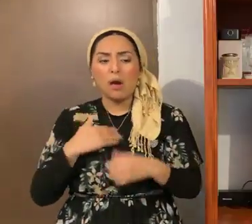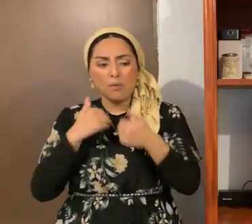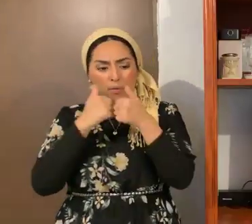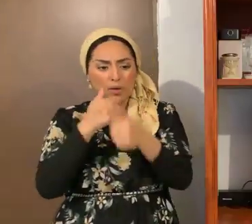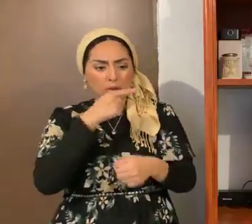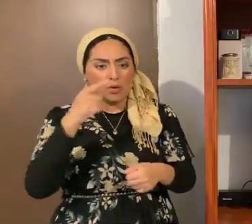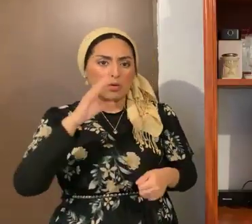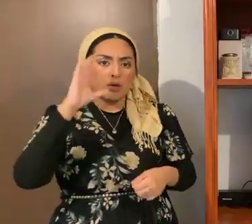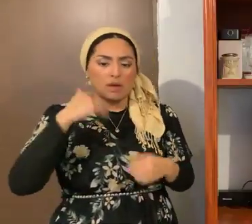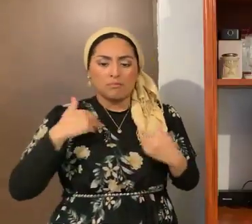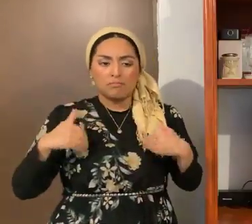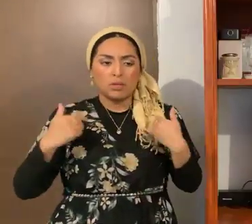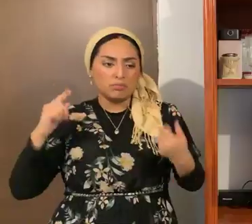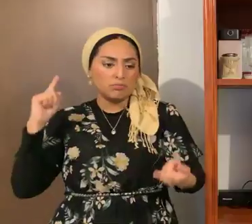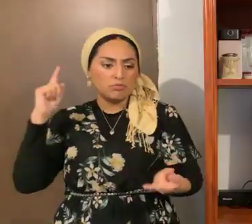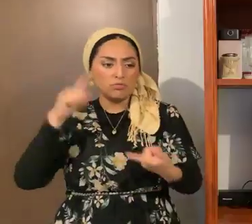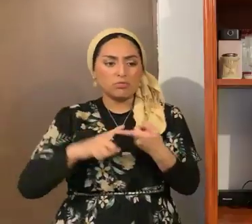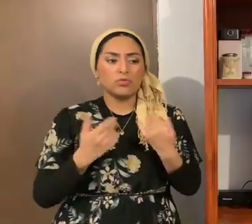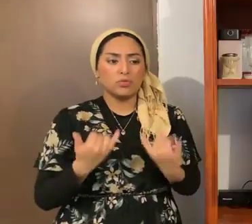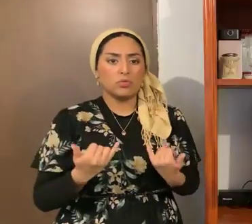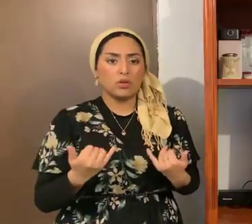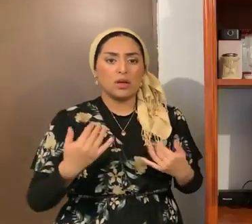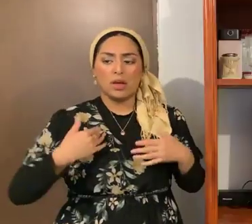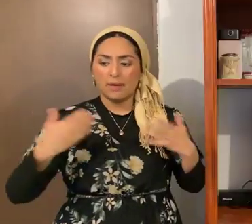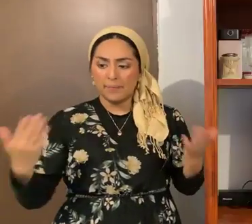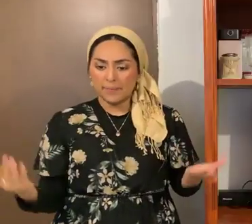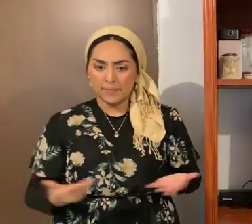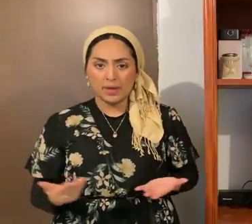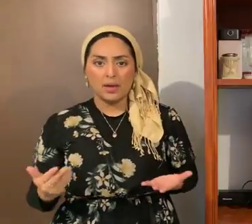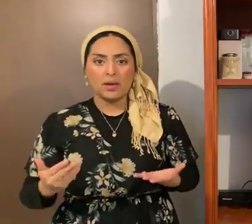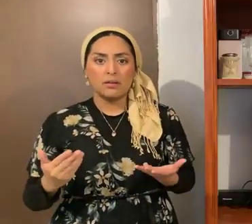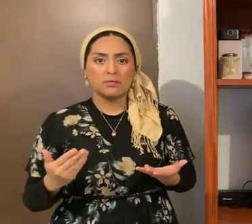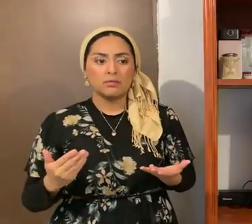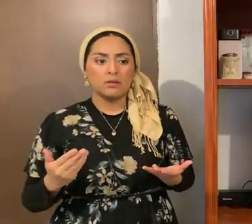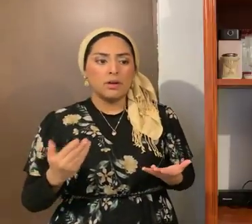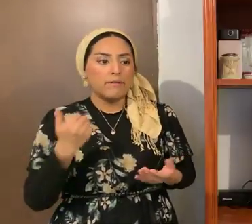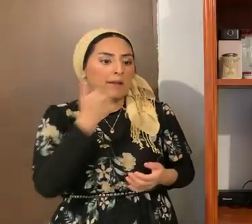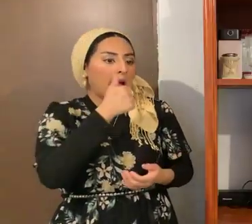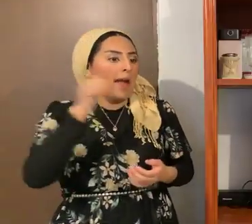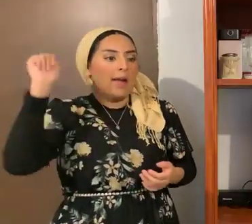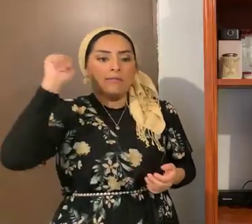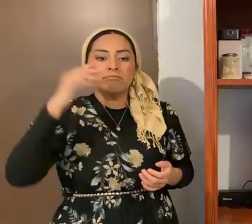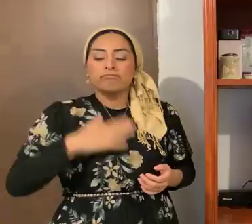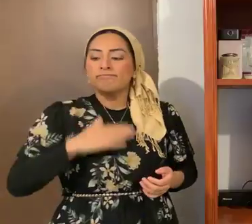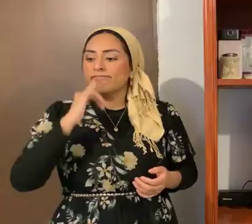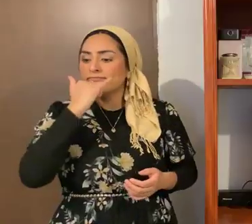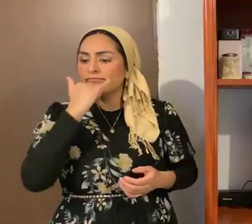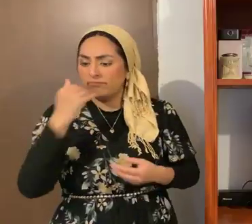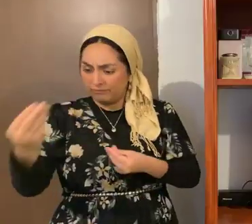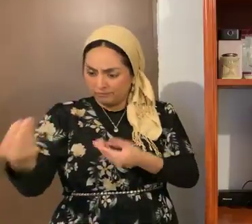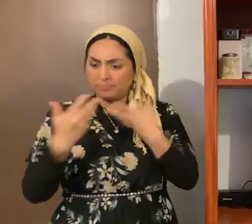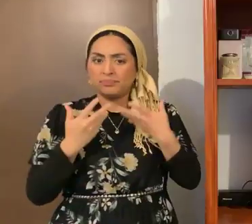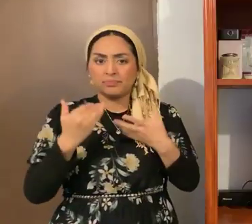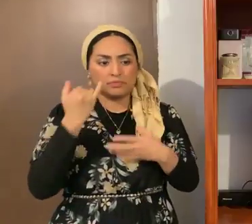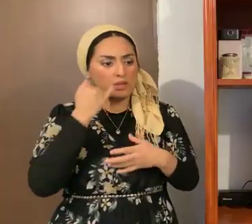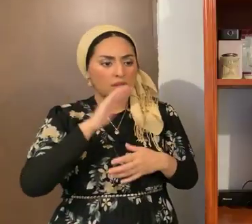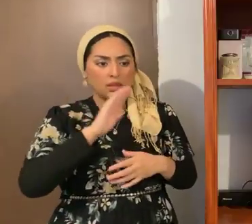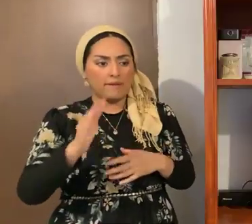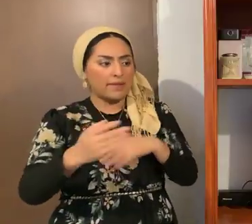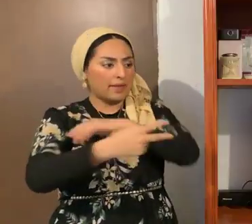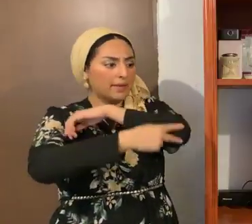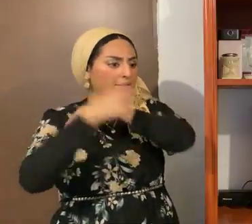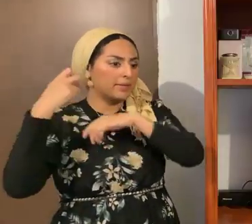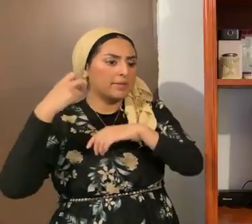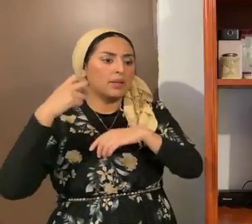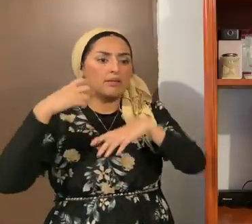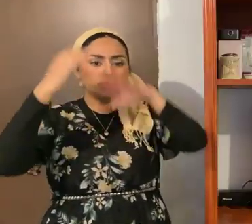vosotros desde mi juventud hasta este día. Aquí estoy, atestiguad contra mí delante de Yahweh y delante de su ungido, si he tomado el buey de alguno,